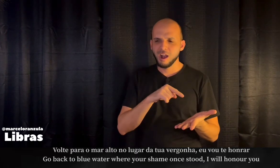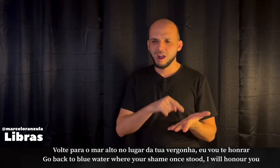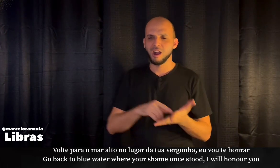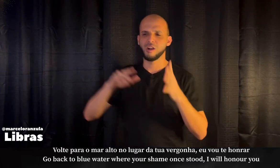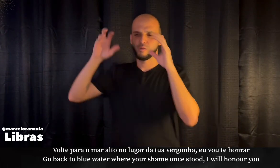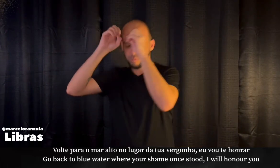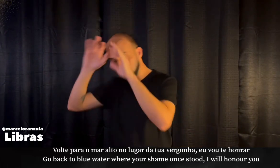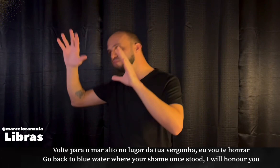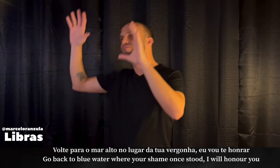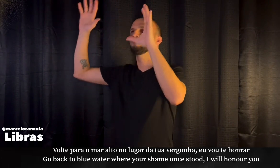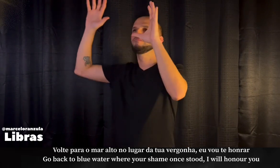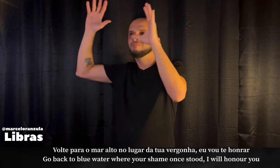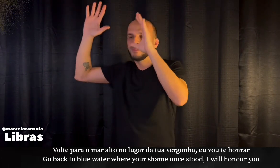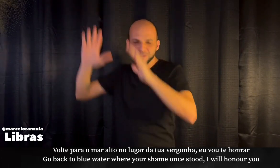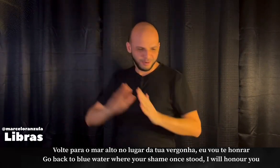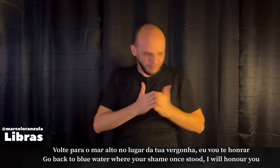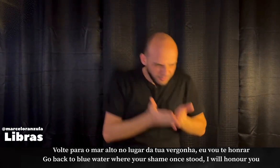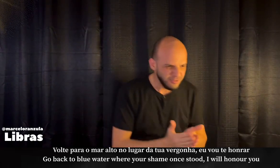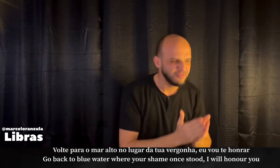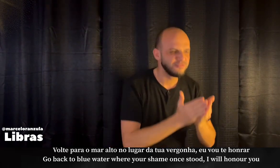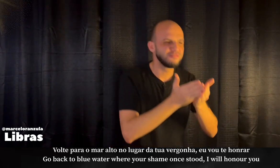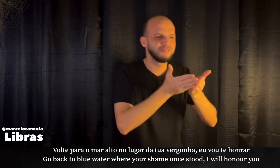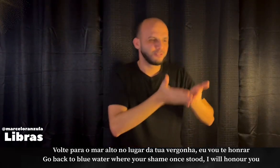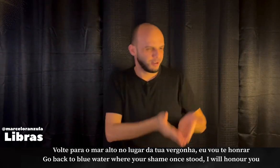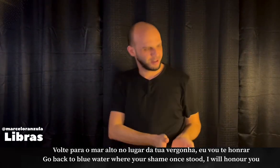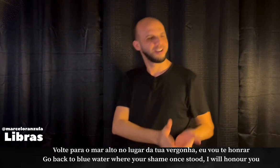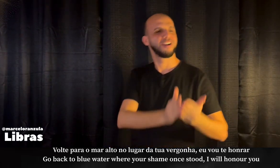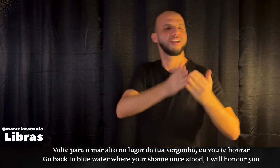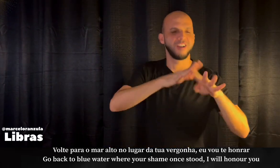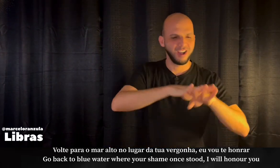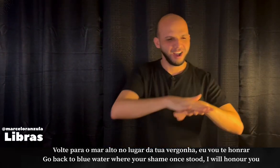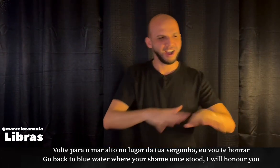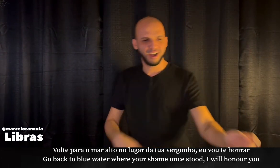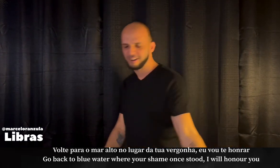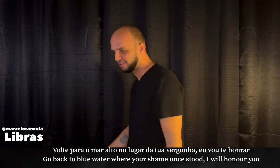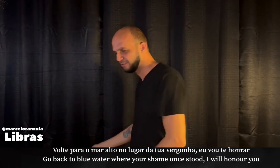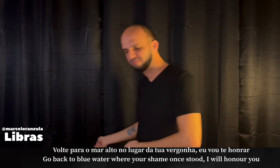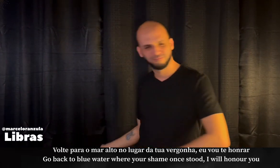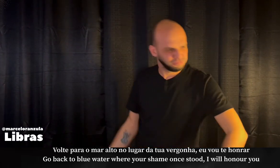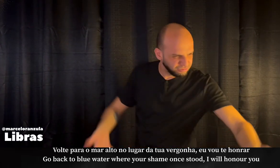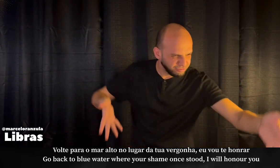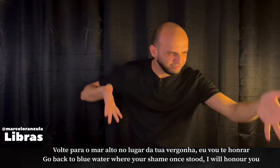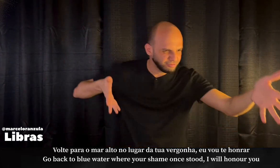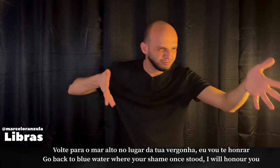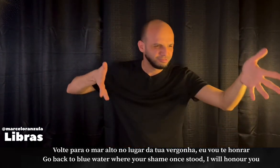Volte para o mar alto No lugar da tua vergonha Eu vou te honrar